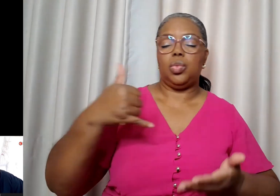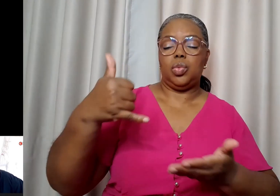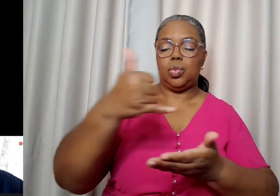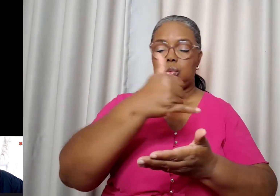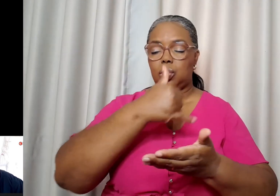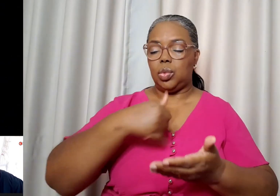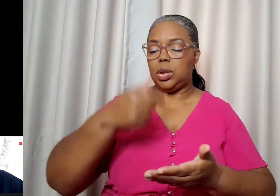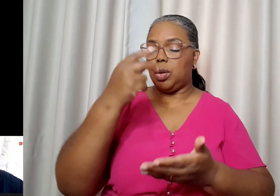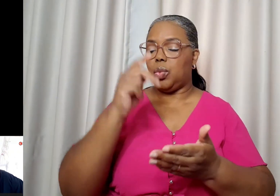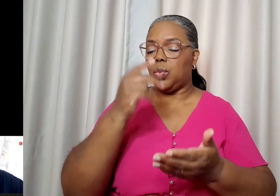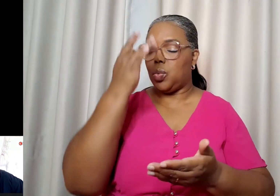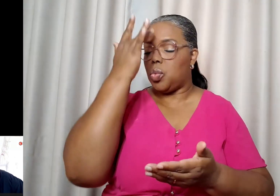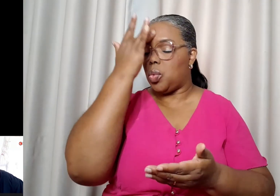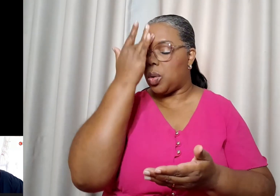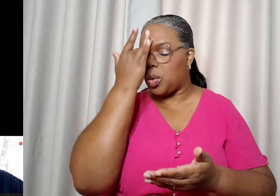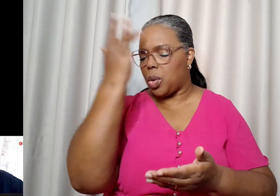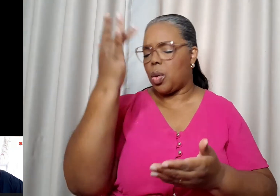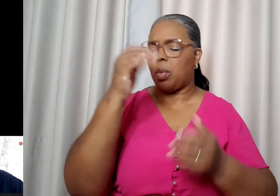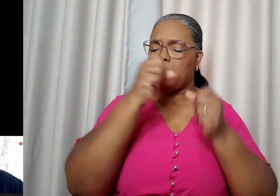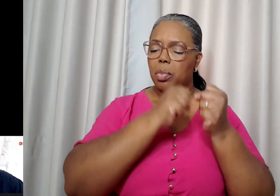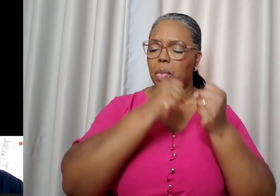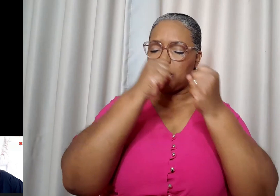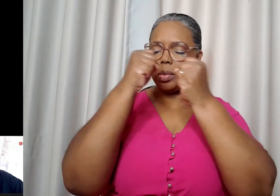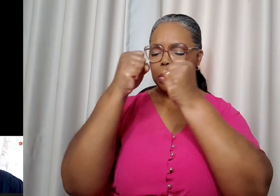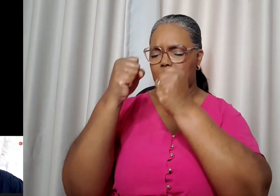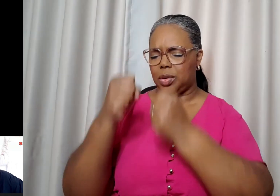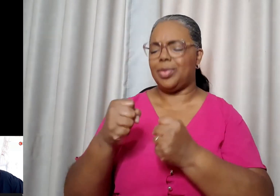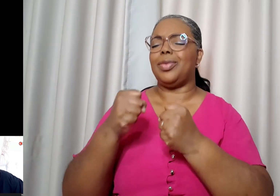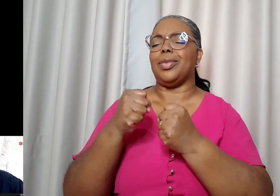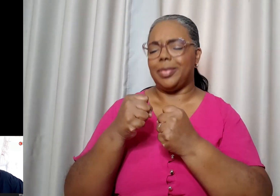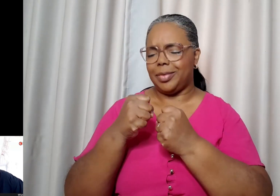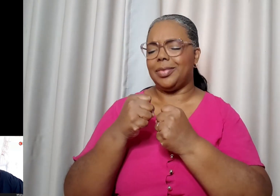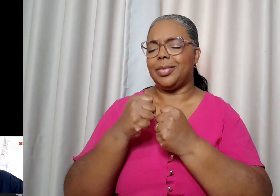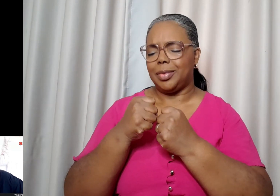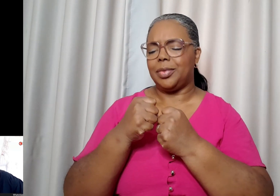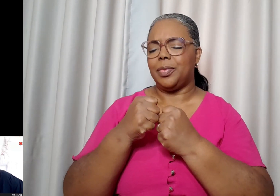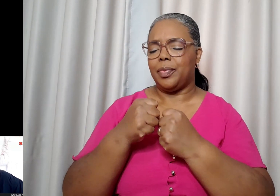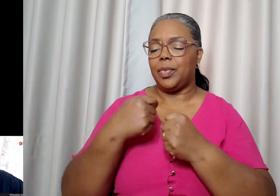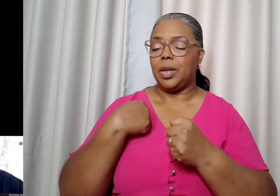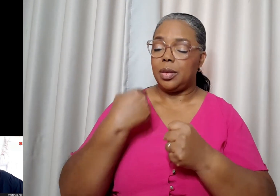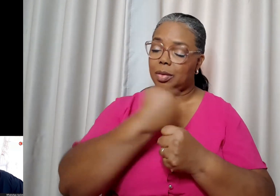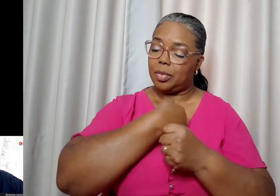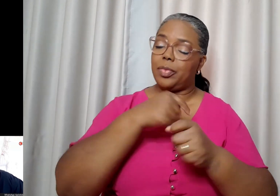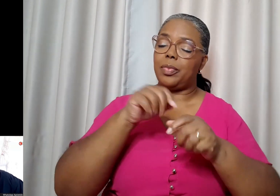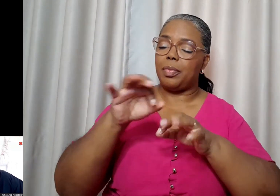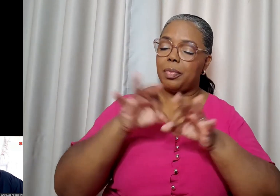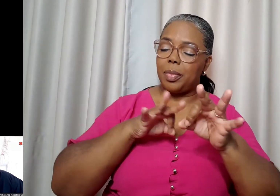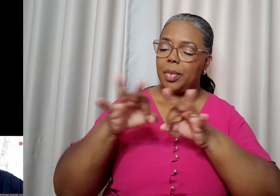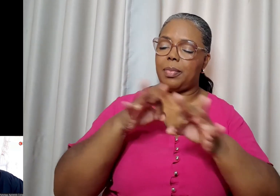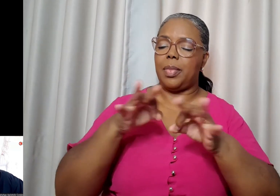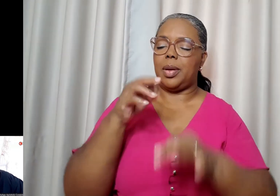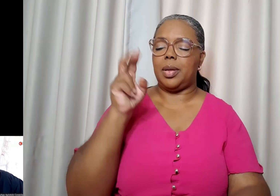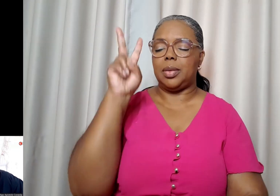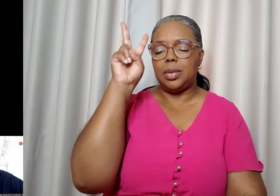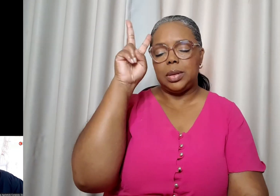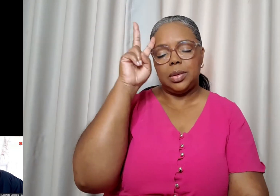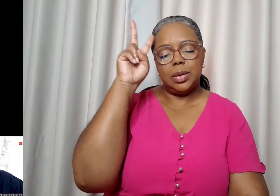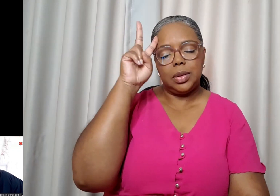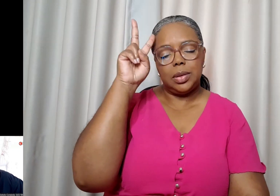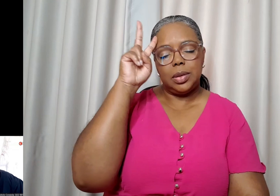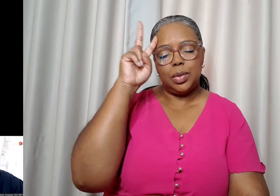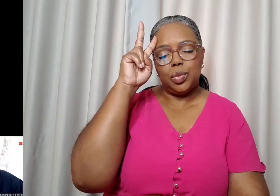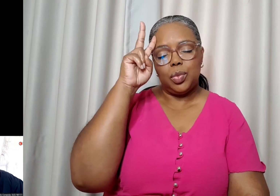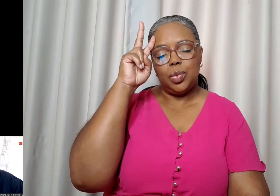unção poderosa. E nos prepare para segunda-feira ver um Jesus que não